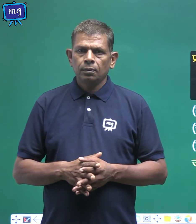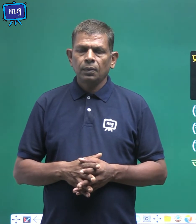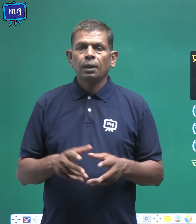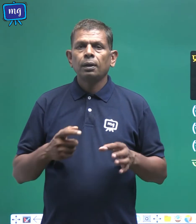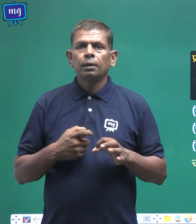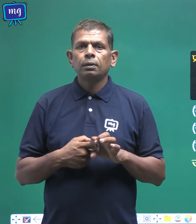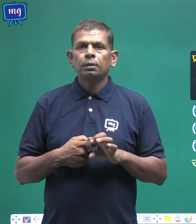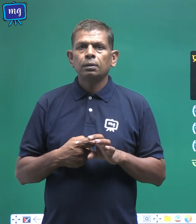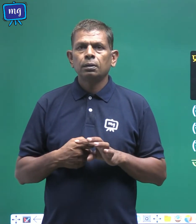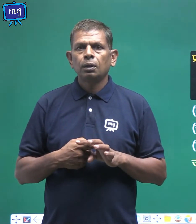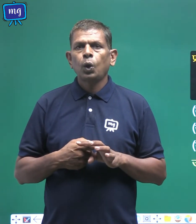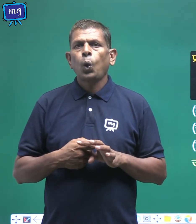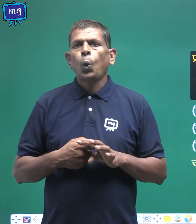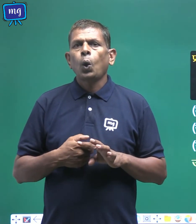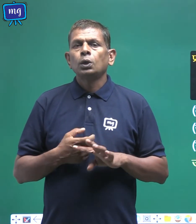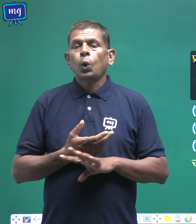क वसा,